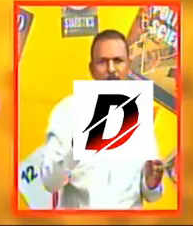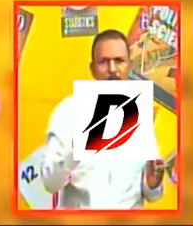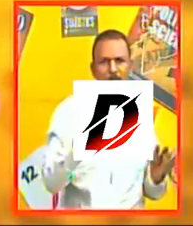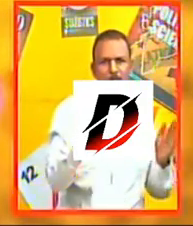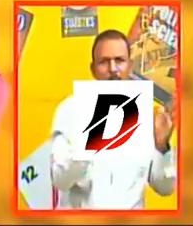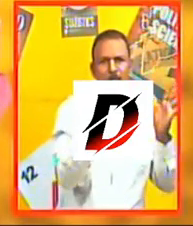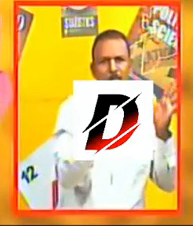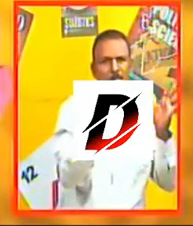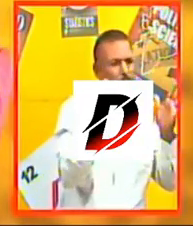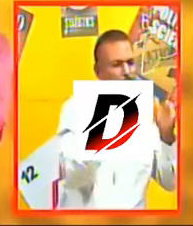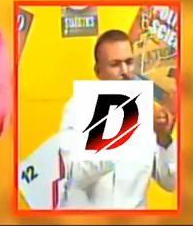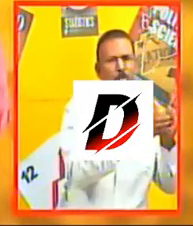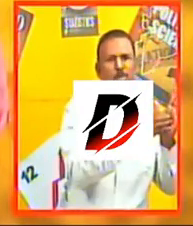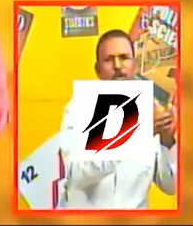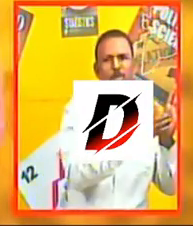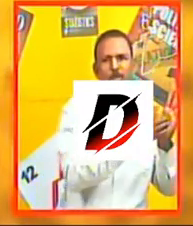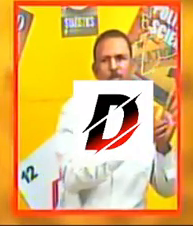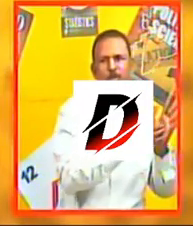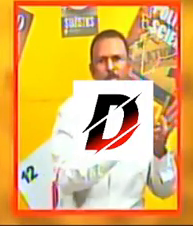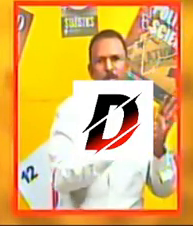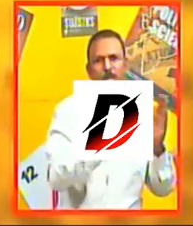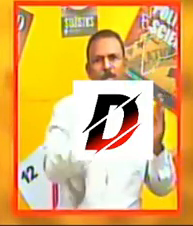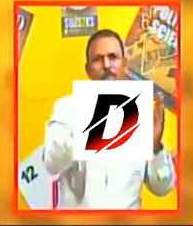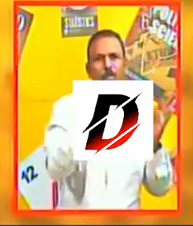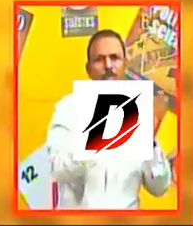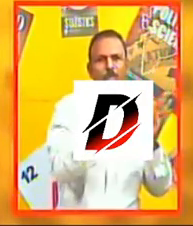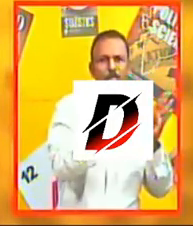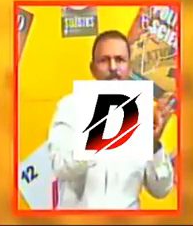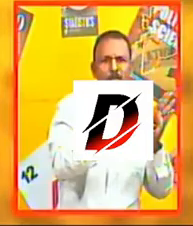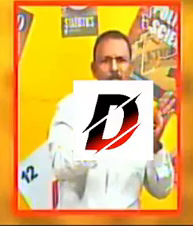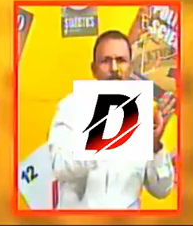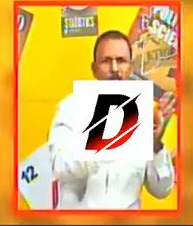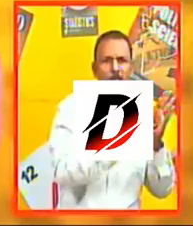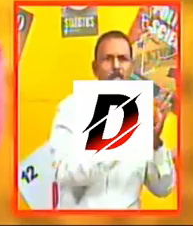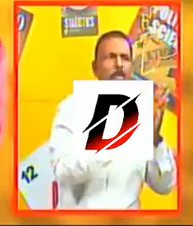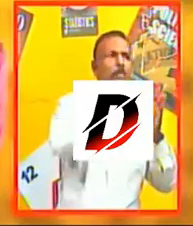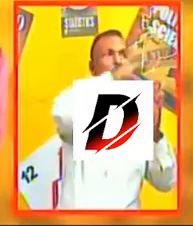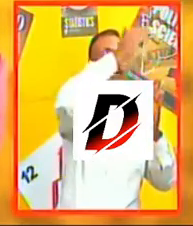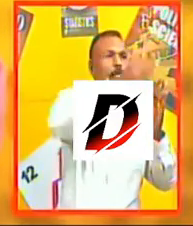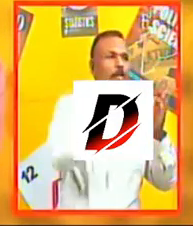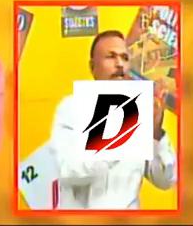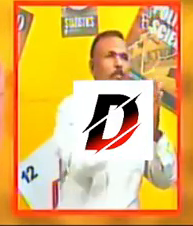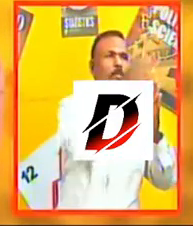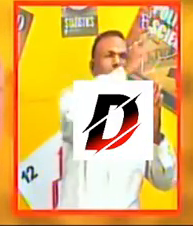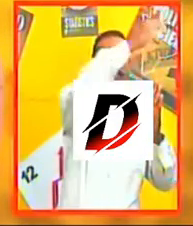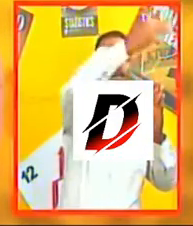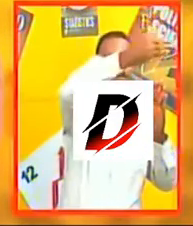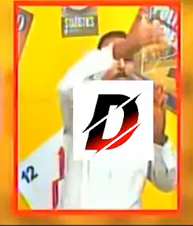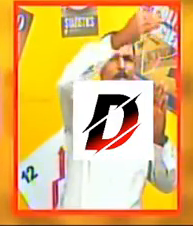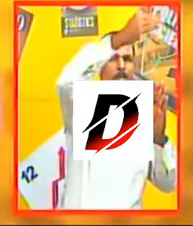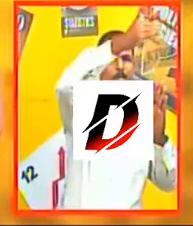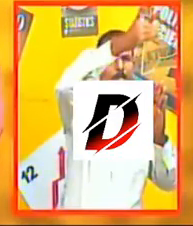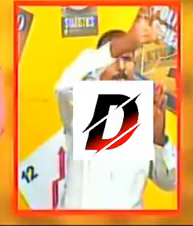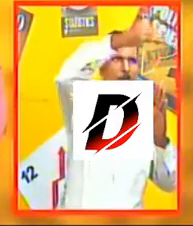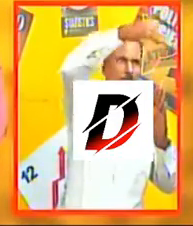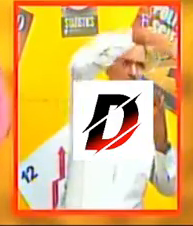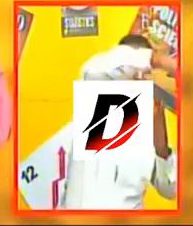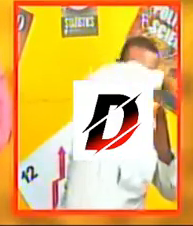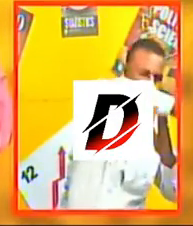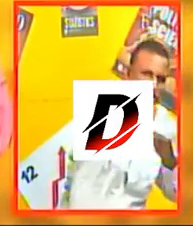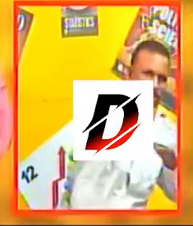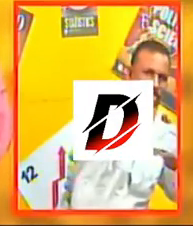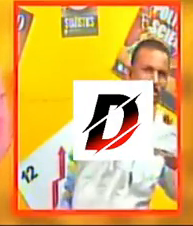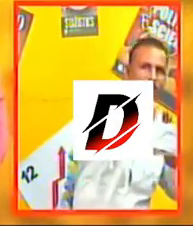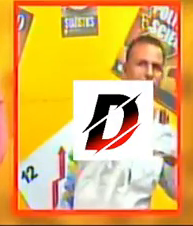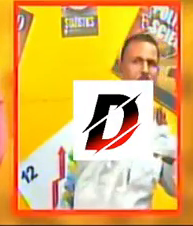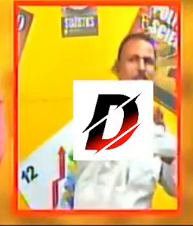வந்து மோதுகின்ற பொழுது காற்று மோதும் பக்கம். அதே மோதிய காற்று மலையின் மீது ஏறி சென்று மலை